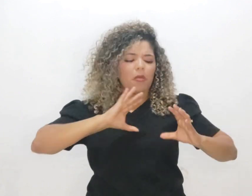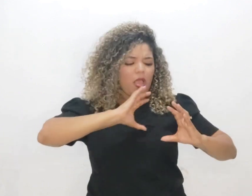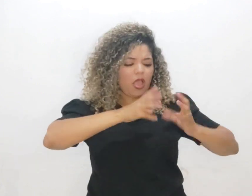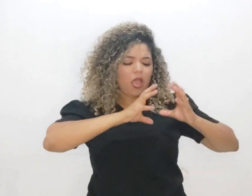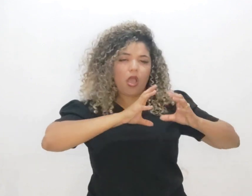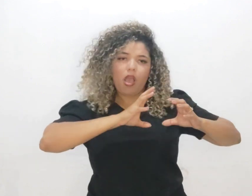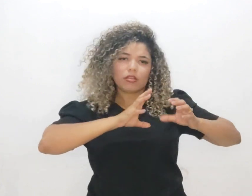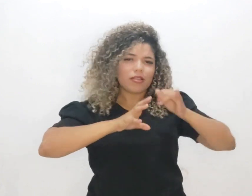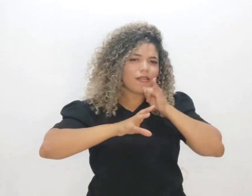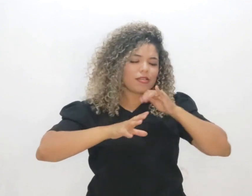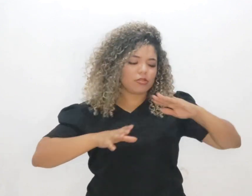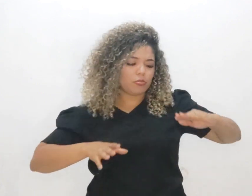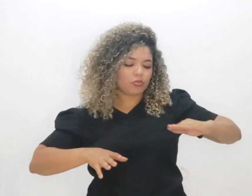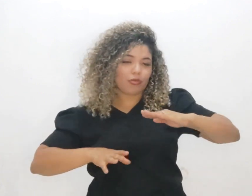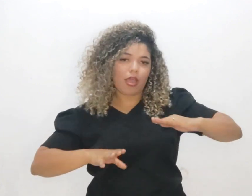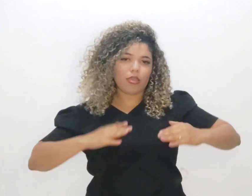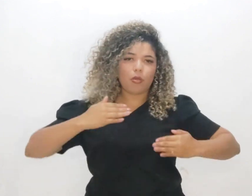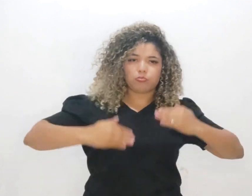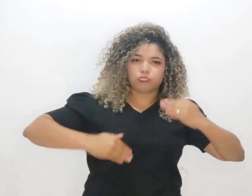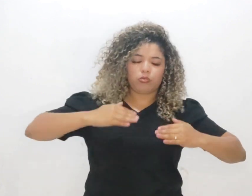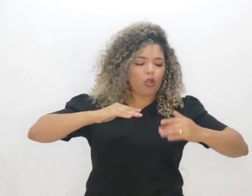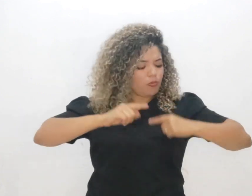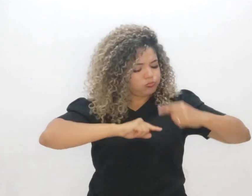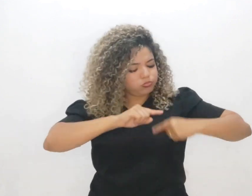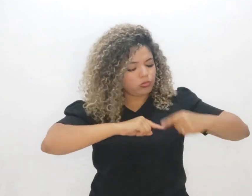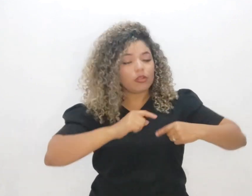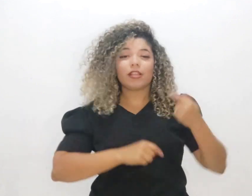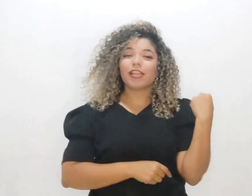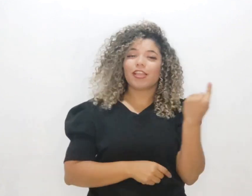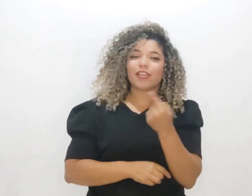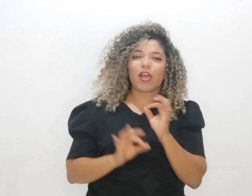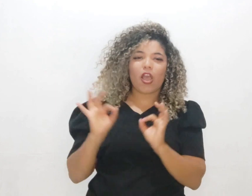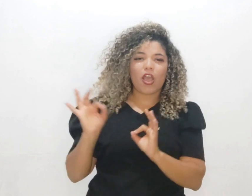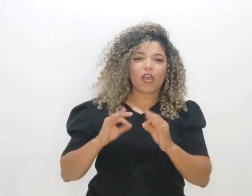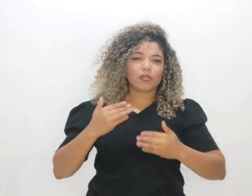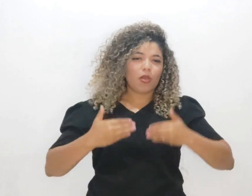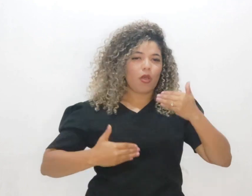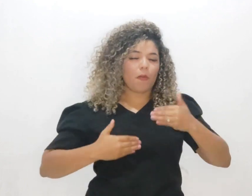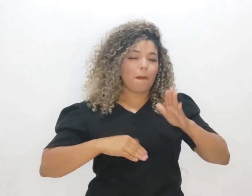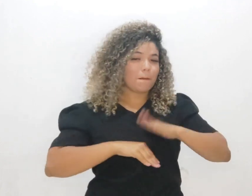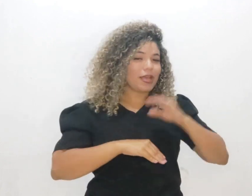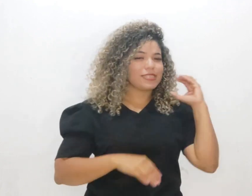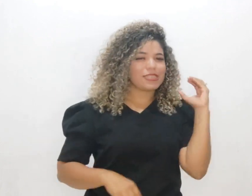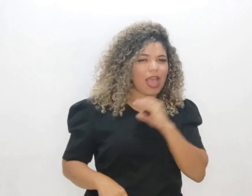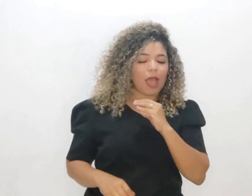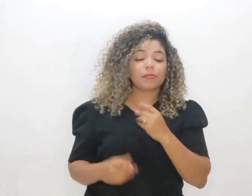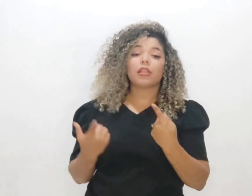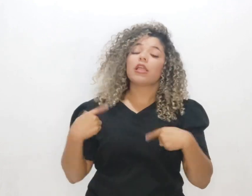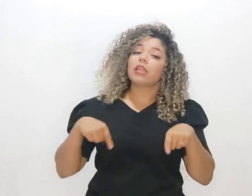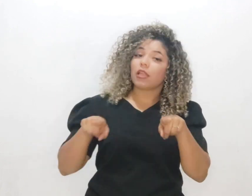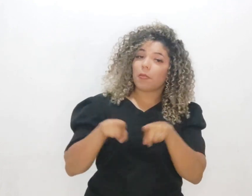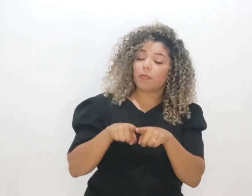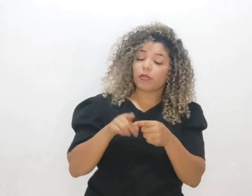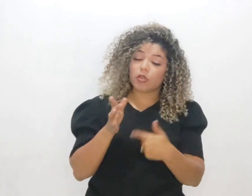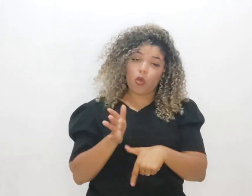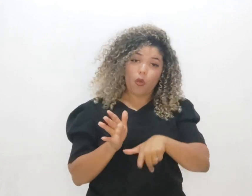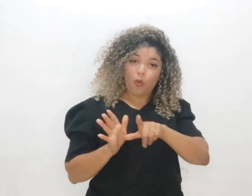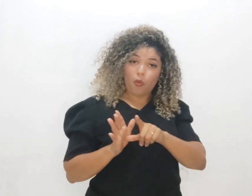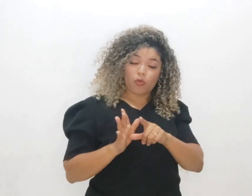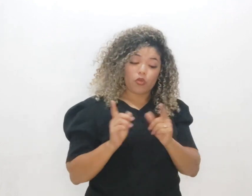carrinho ou de um robô. E é assim que nós fazemos um robô mais rápido. E nós podemos fazer o inverso. Se a engrenagem